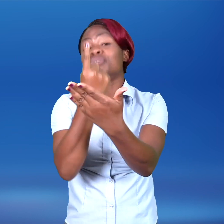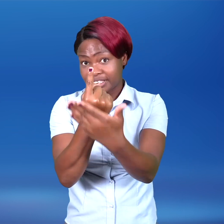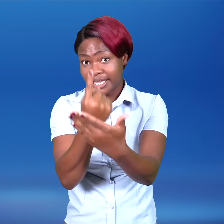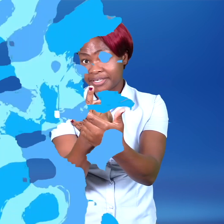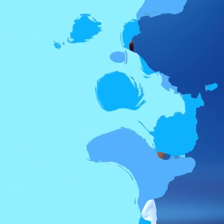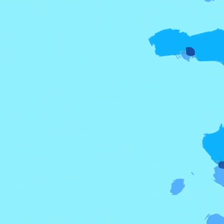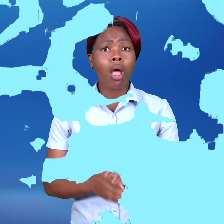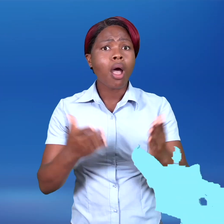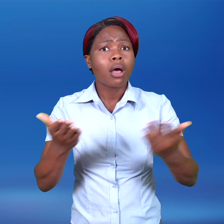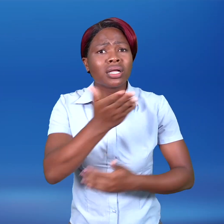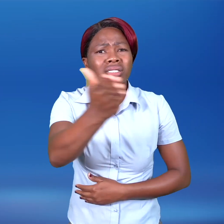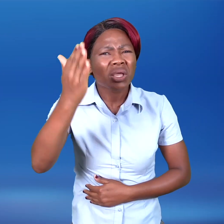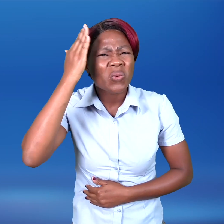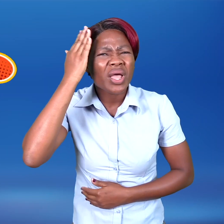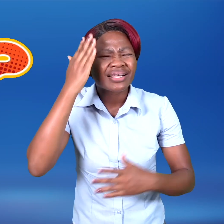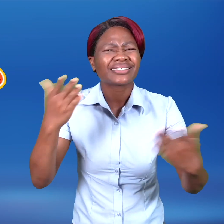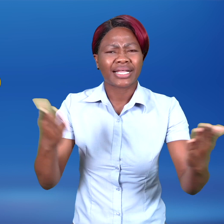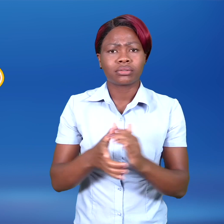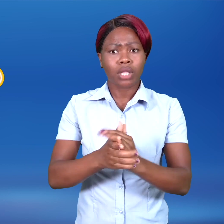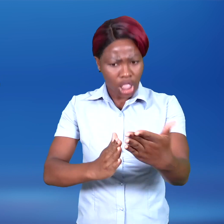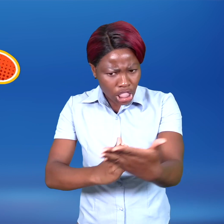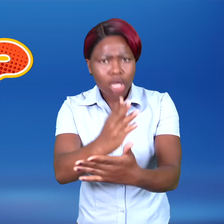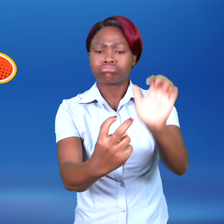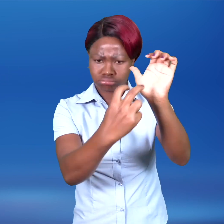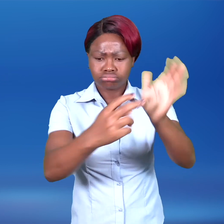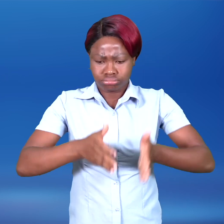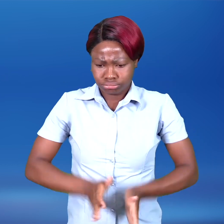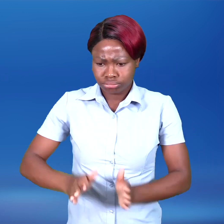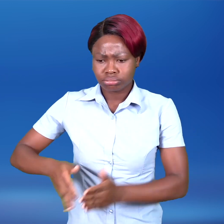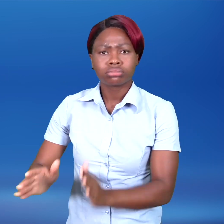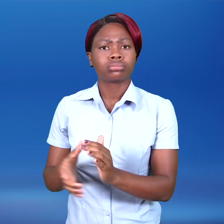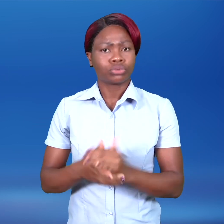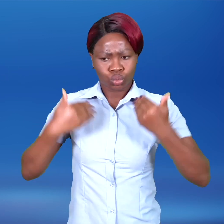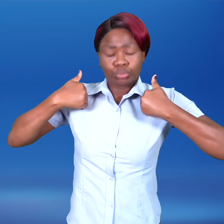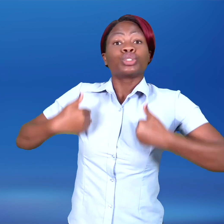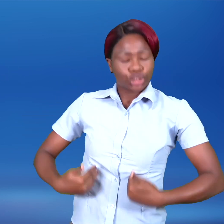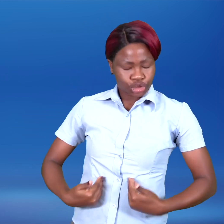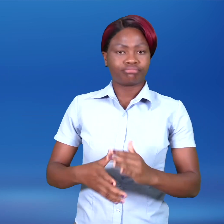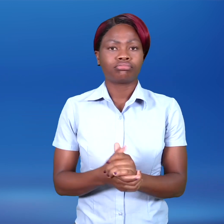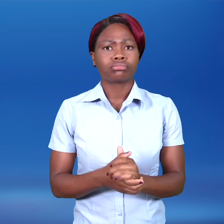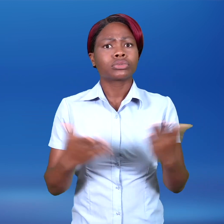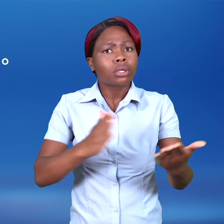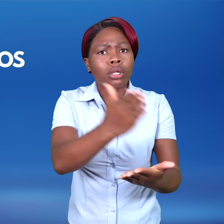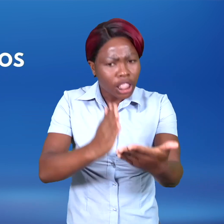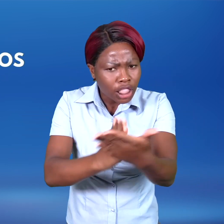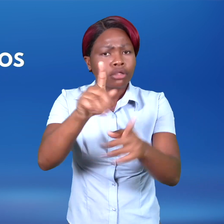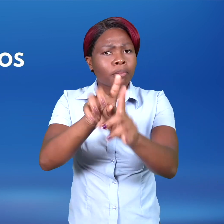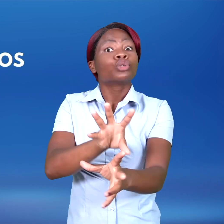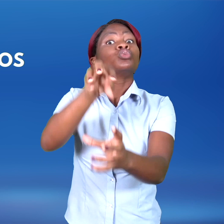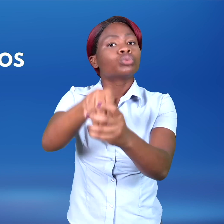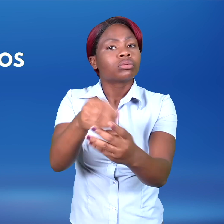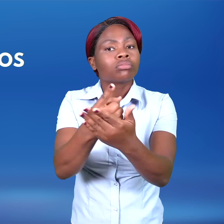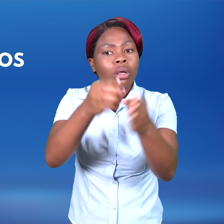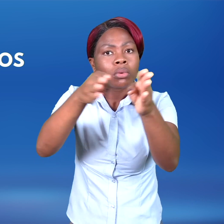mais importantes. Você sabia que os direitos sexuais e reprodutivos são parte dos direitos humanos? E